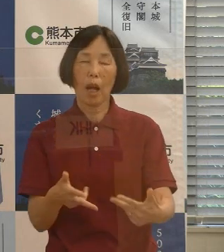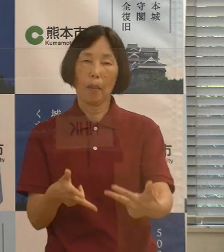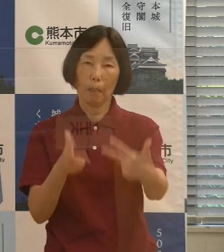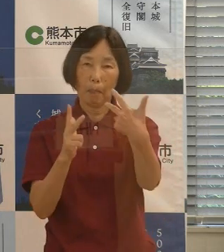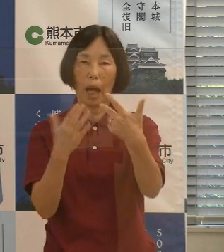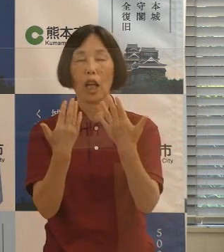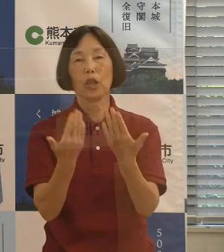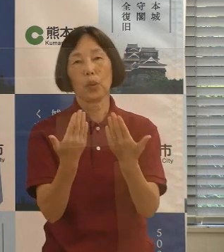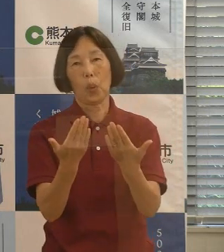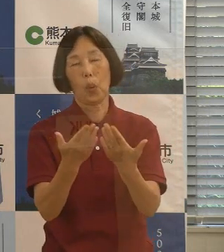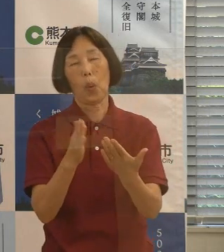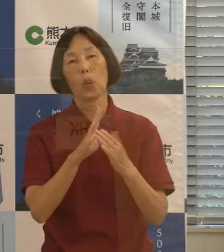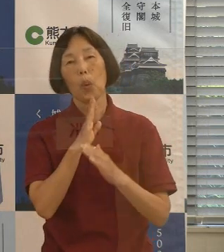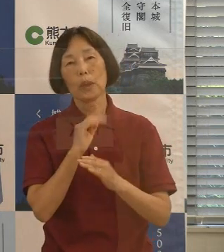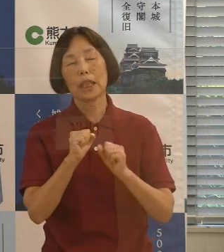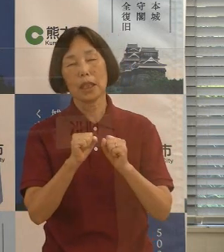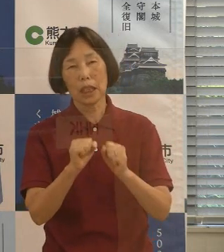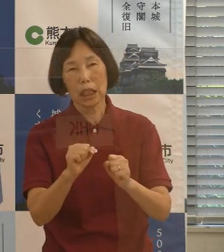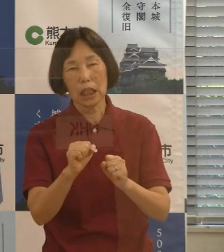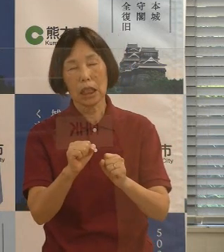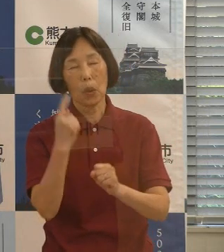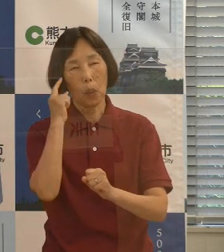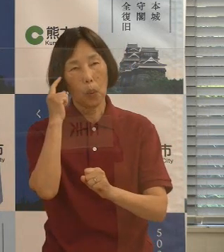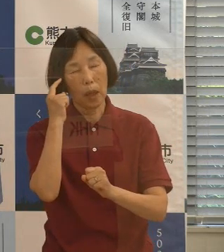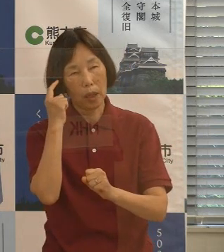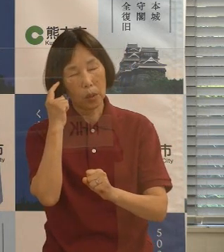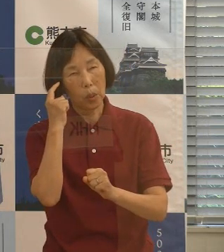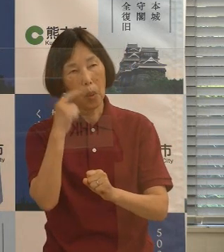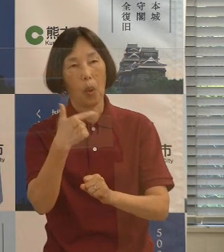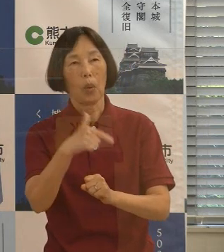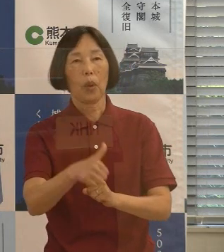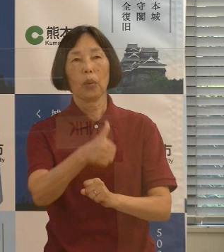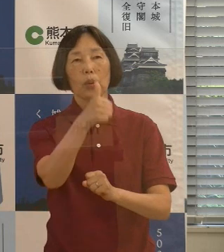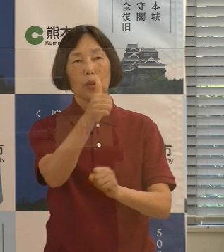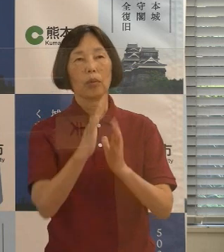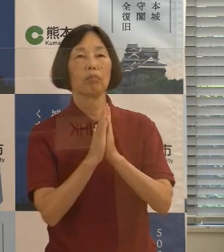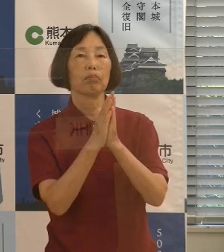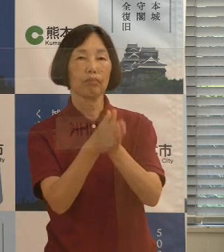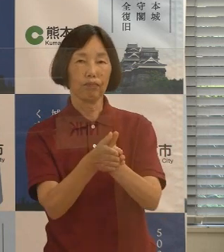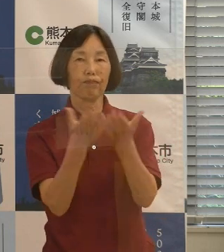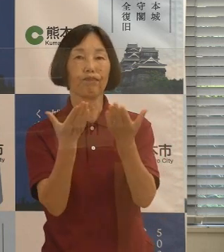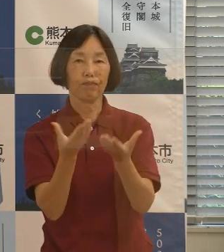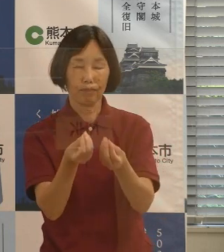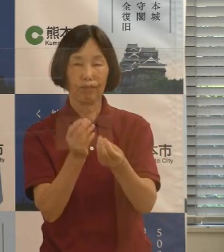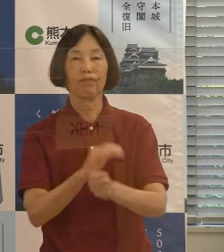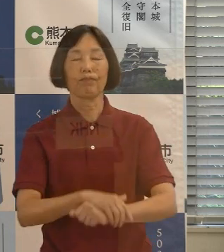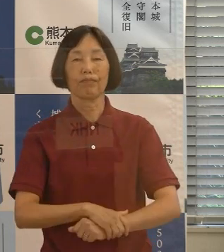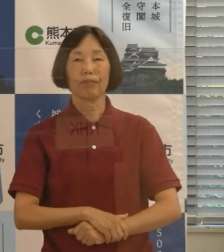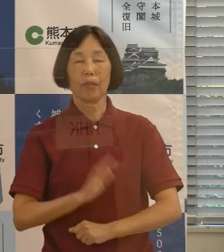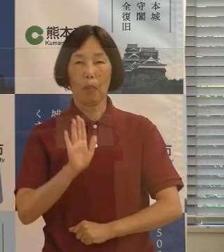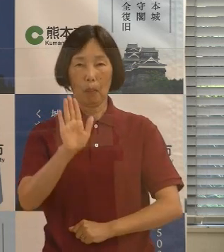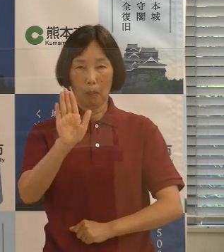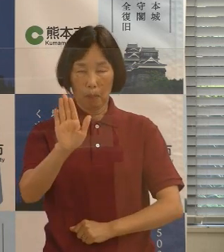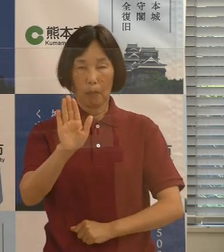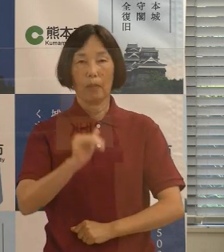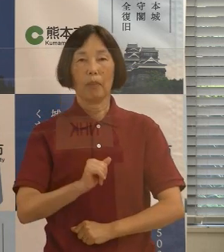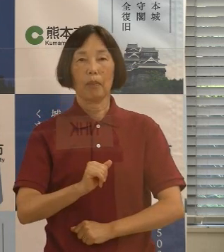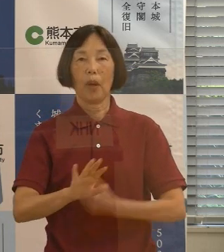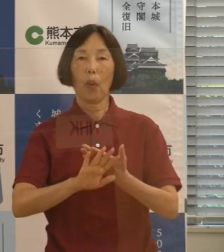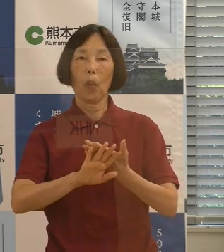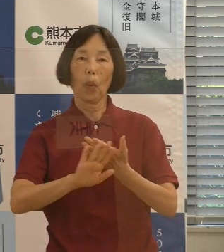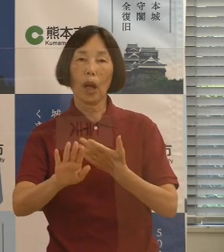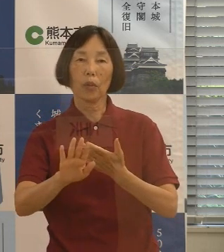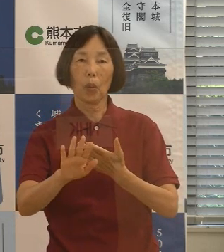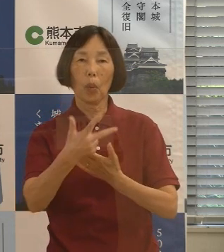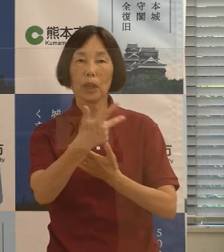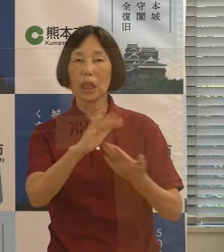について検討をするよう教育庁に要請をいたしました。今後他の自